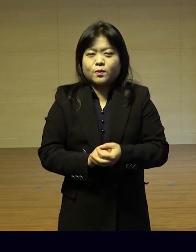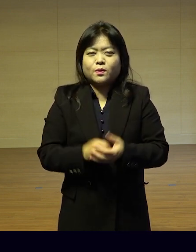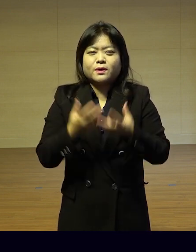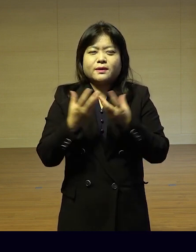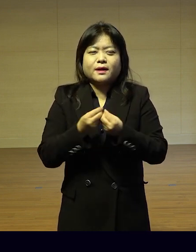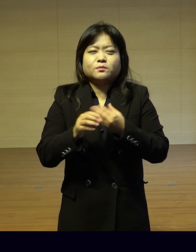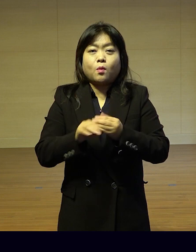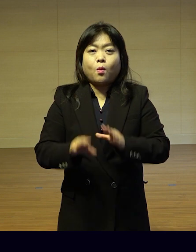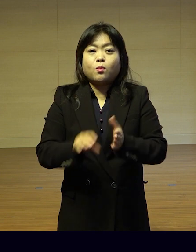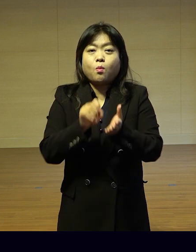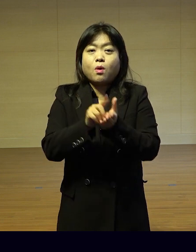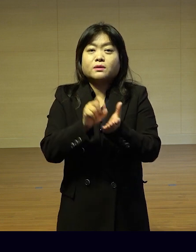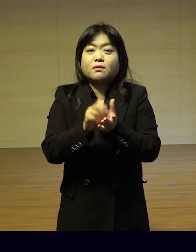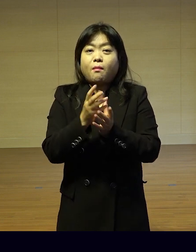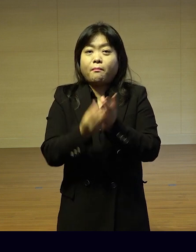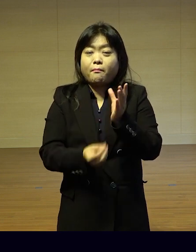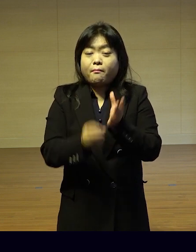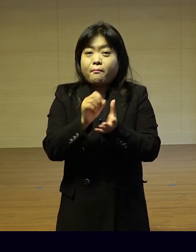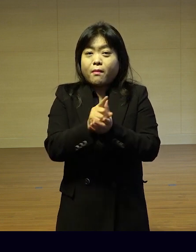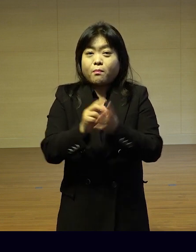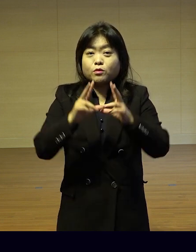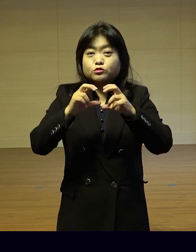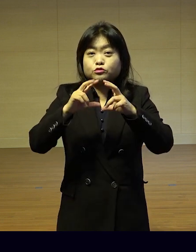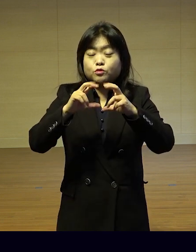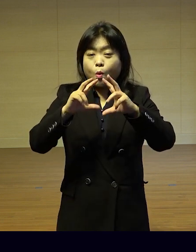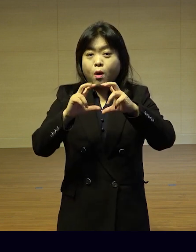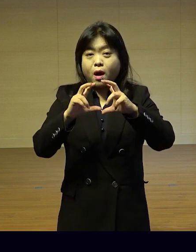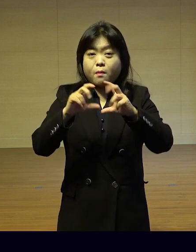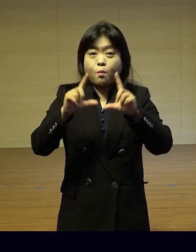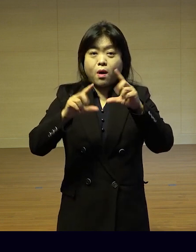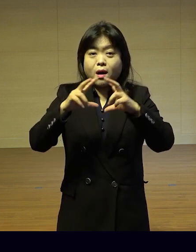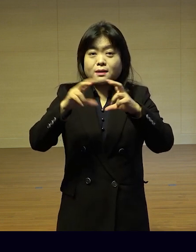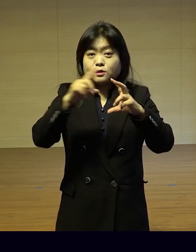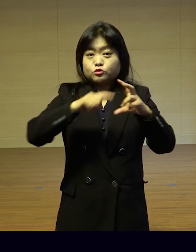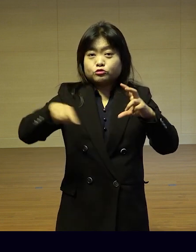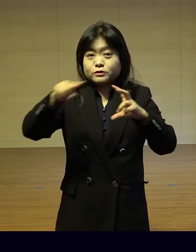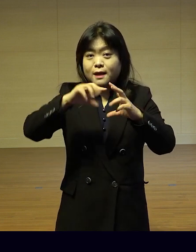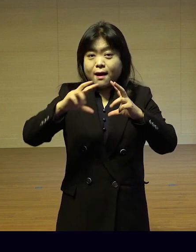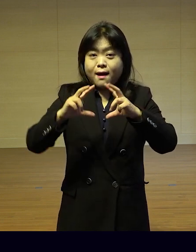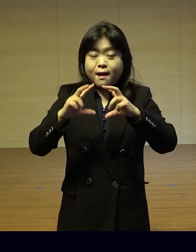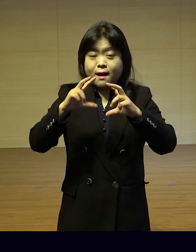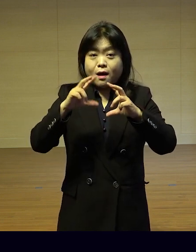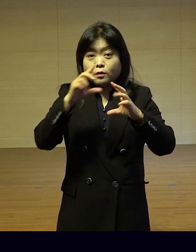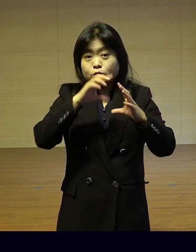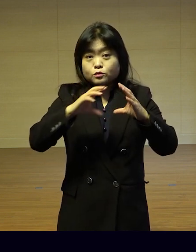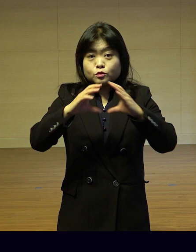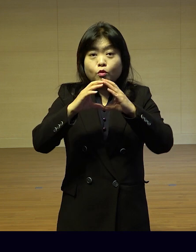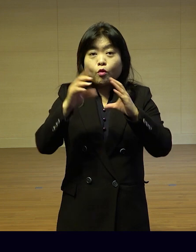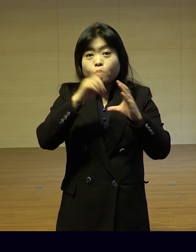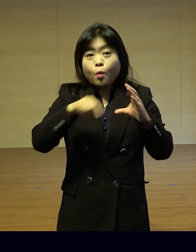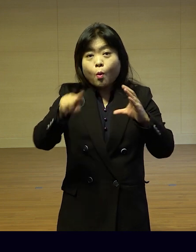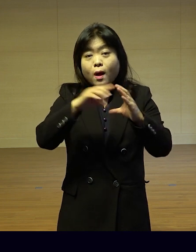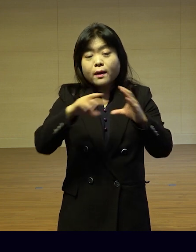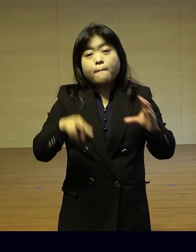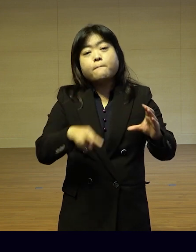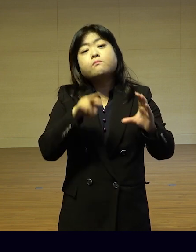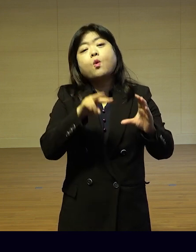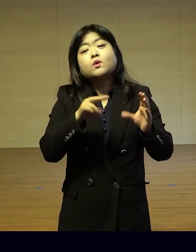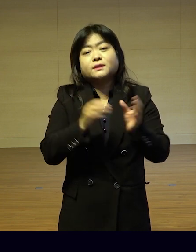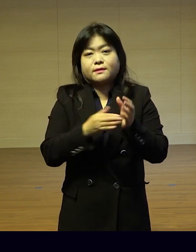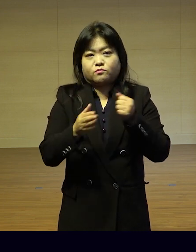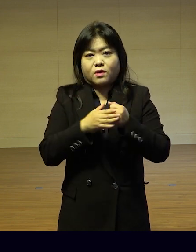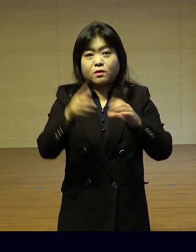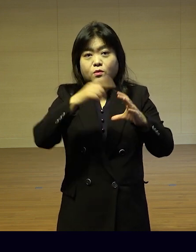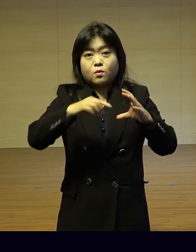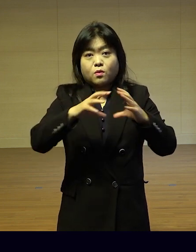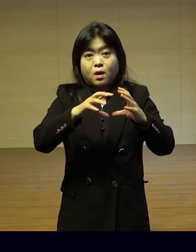오늘 월드컵에서 보게 될 우리 축구공의 모양이 둥글다 하는 것은 우리가 둥글게 보기 때문에 그렇게 보이기